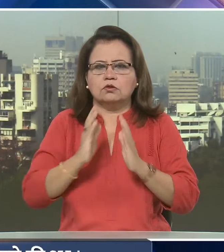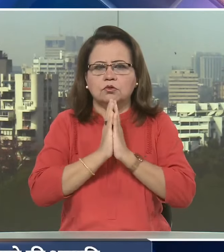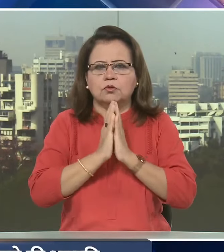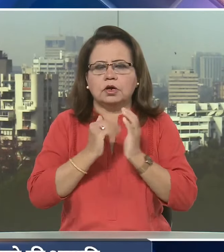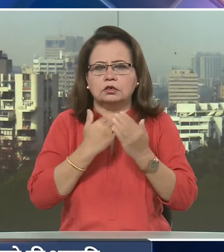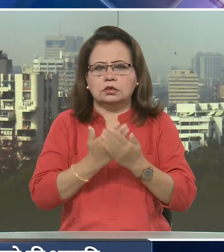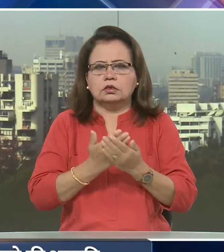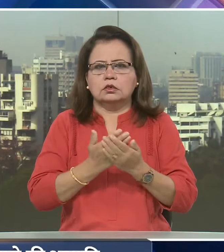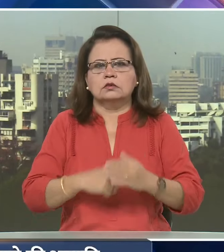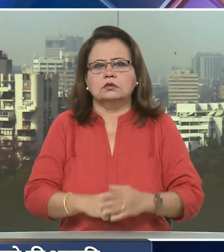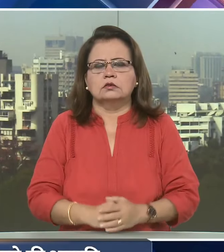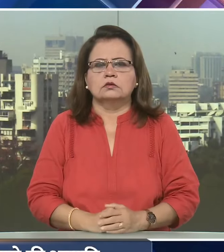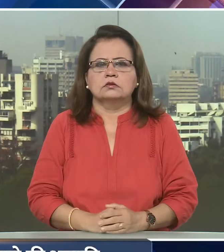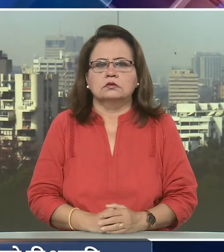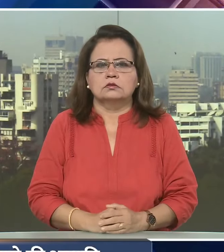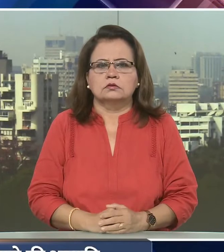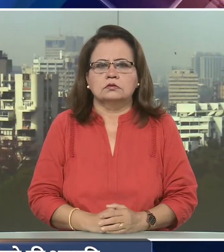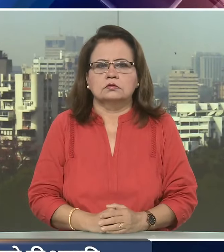शुभकामनाएं दी।